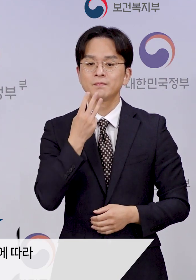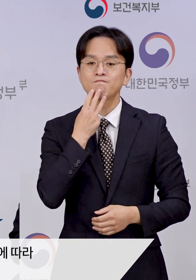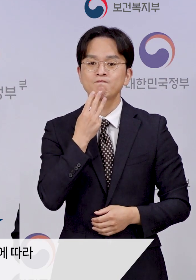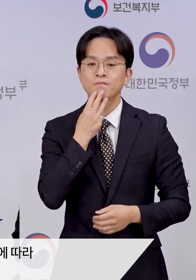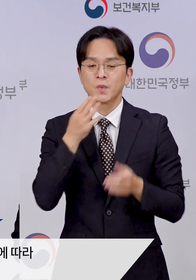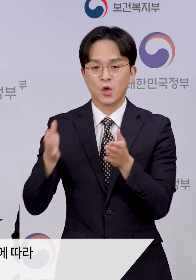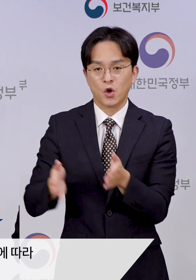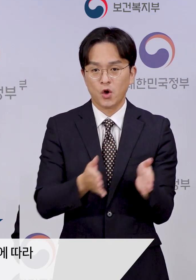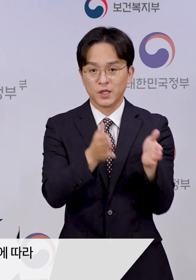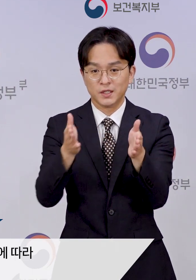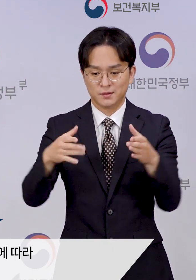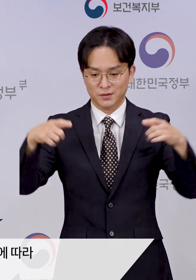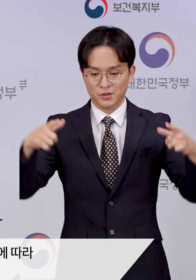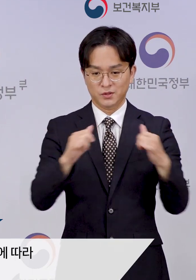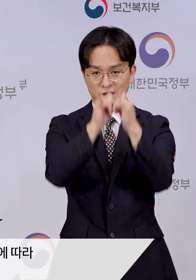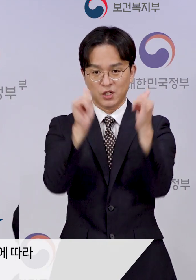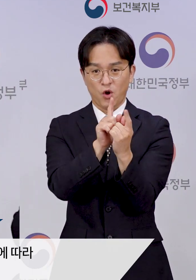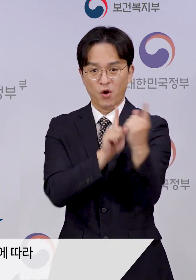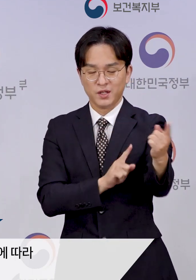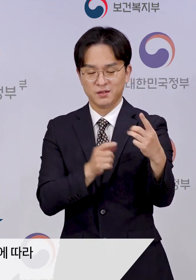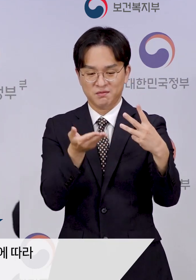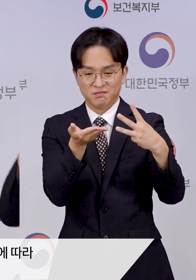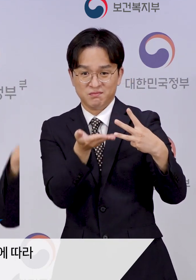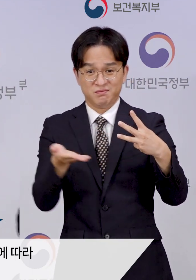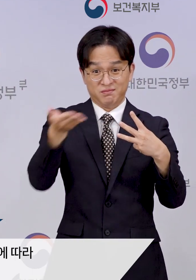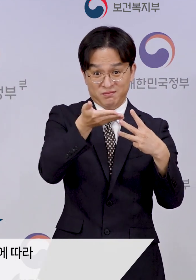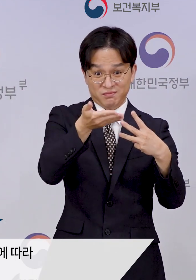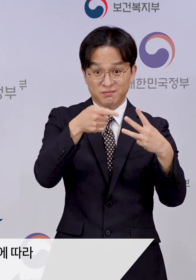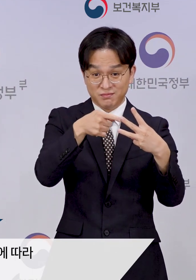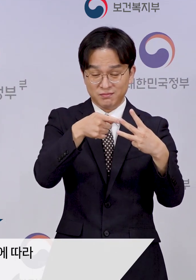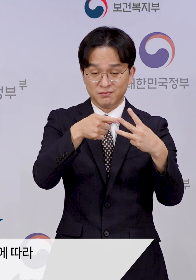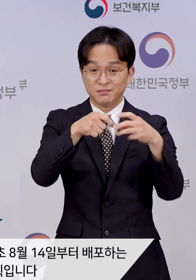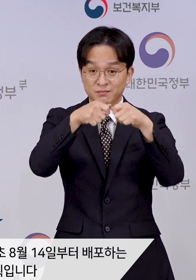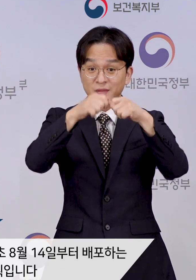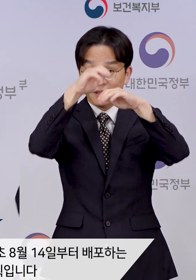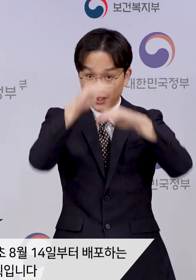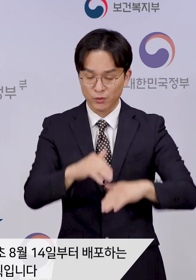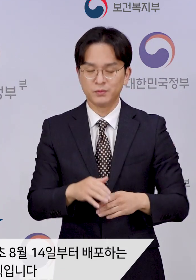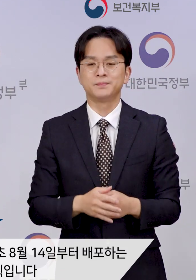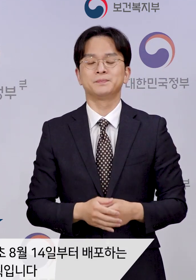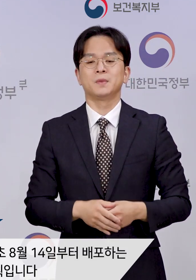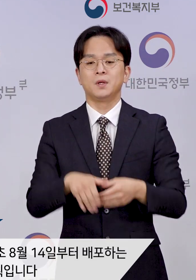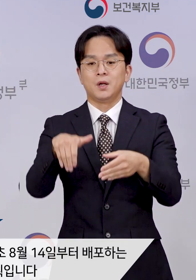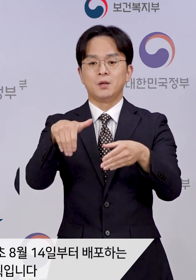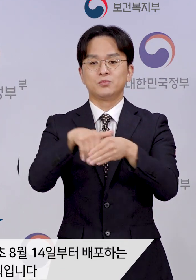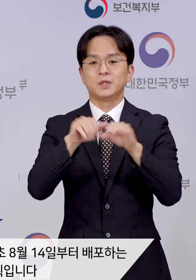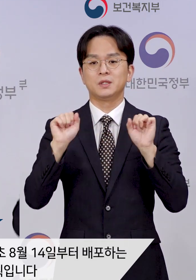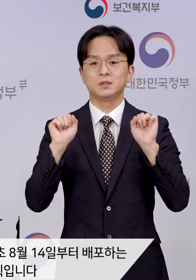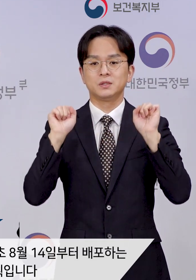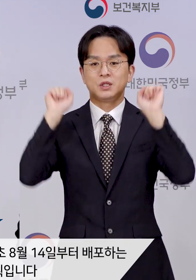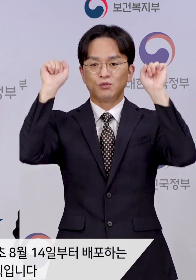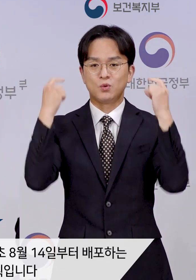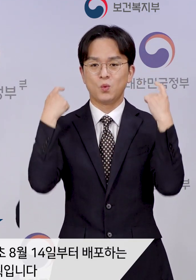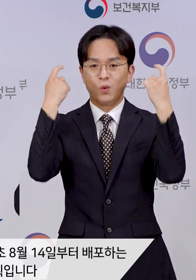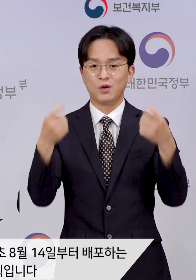2단계 조정에 따라 필요한 후속 조치를 실행하고 있습니다. 먼저 문화체육관광부는